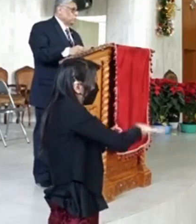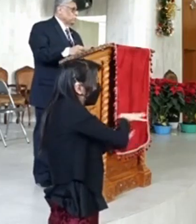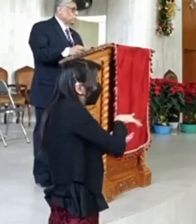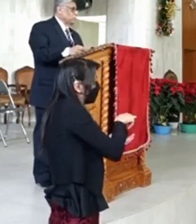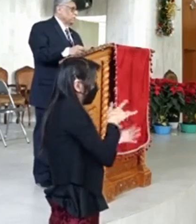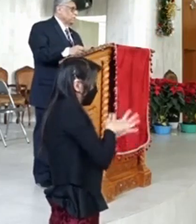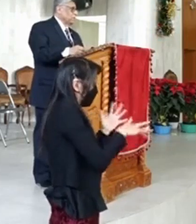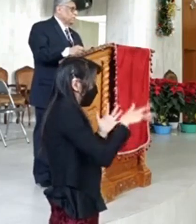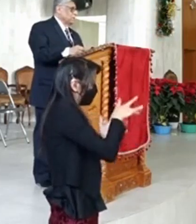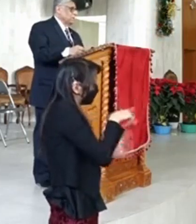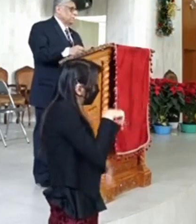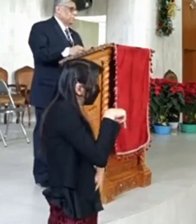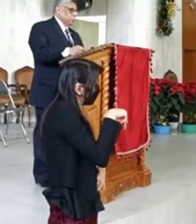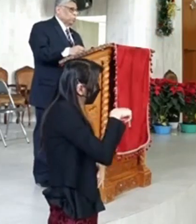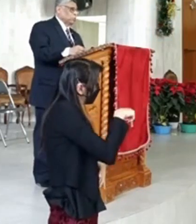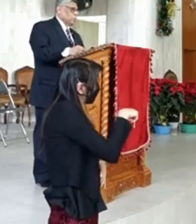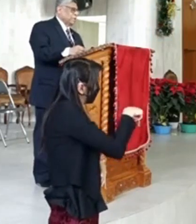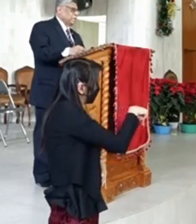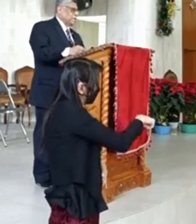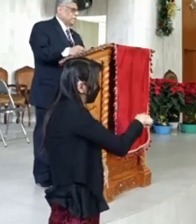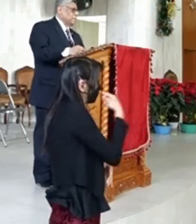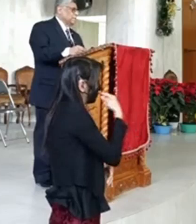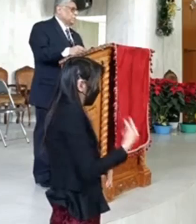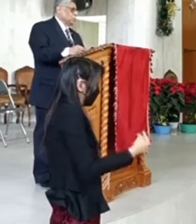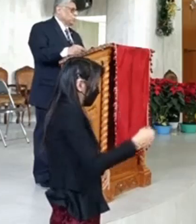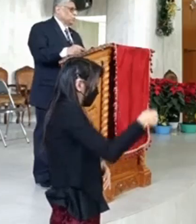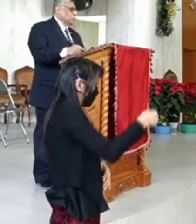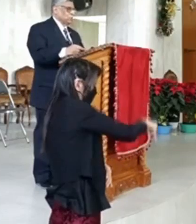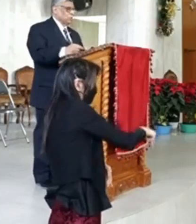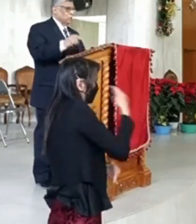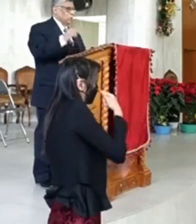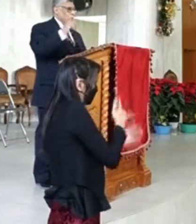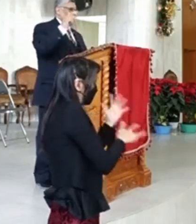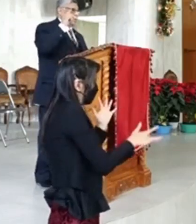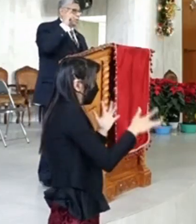Dios puso su tienda entre nosotros